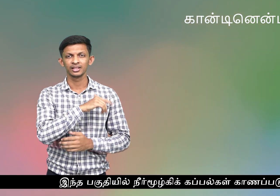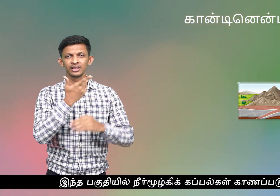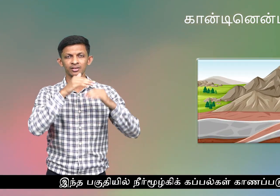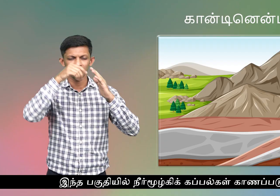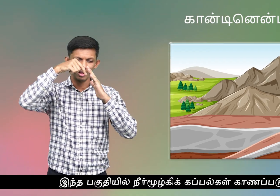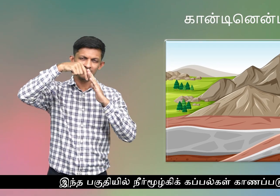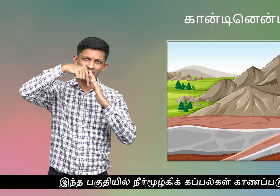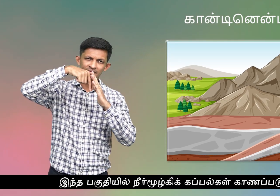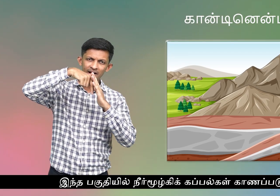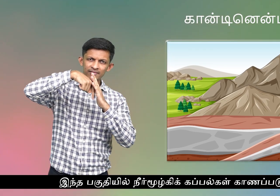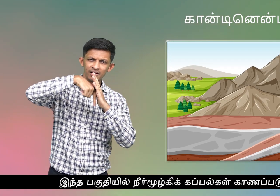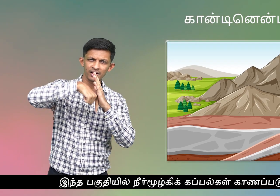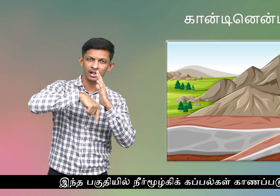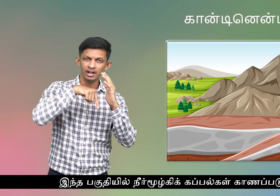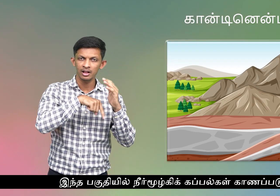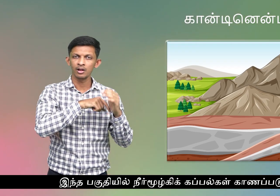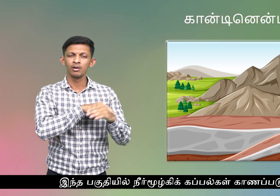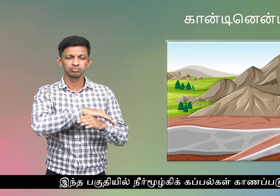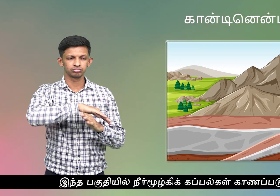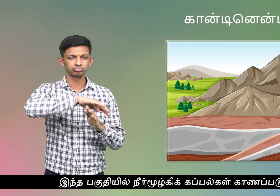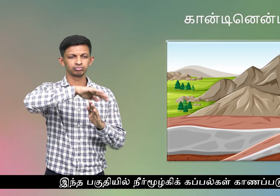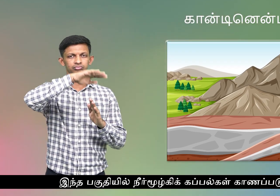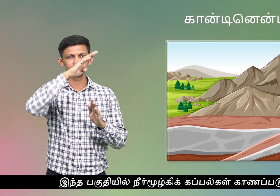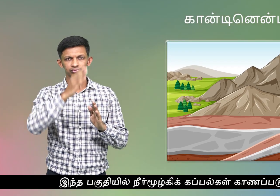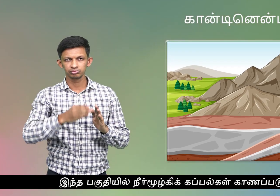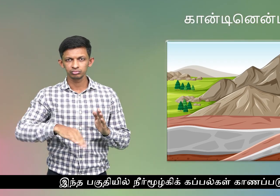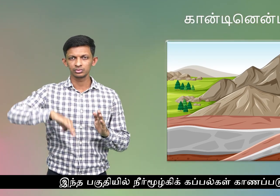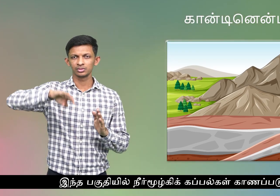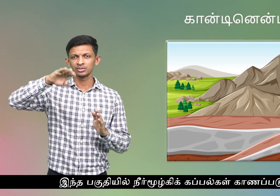இந்த பகுதியில் நீர்மூழ்கி கப்பல்கள் காணப்படுகின்றன.